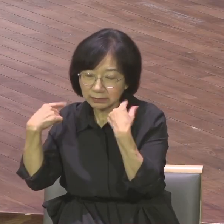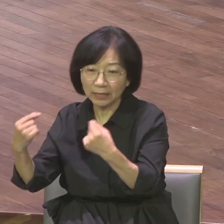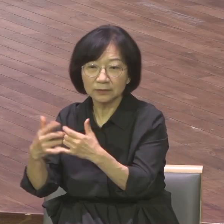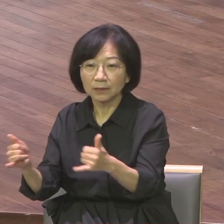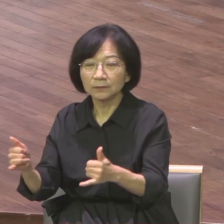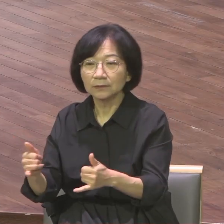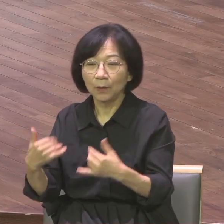똑같은 일을 하는데